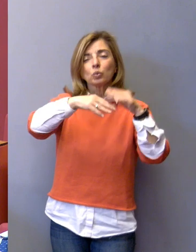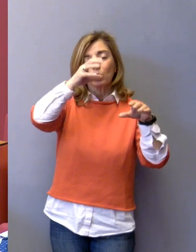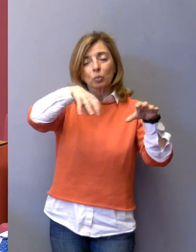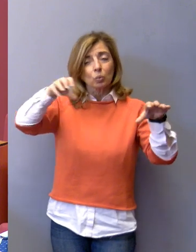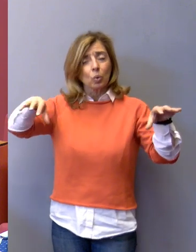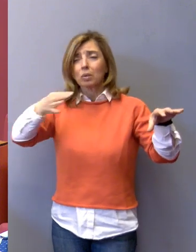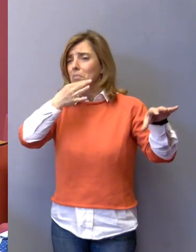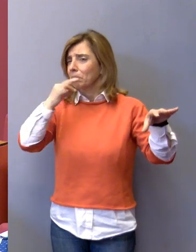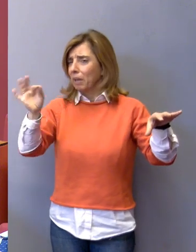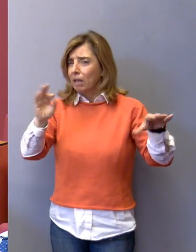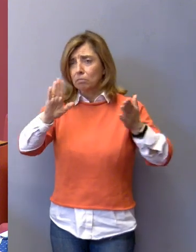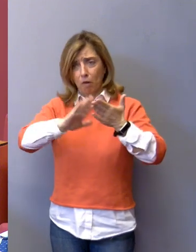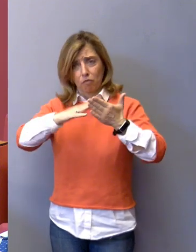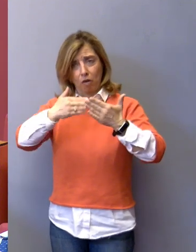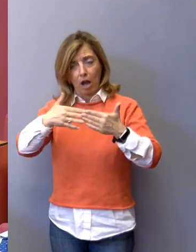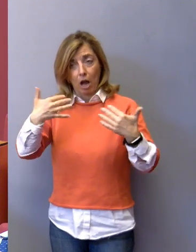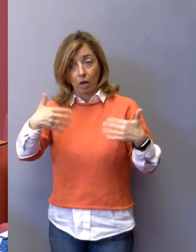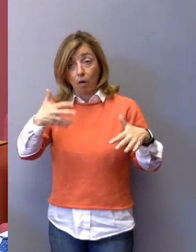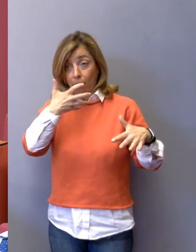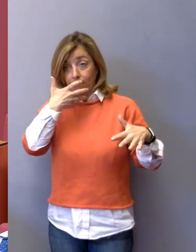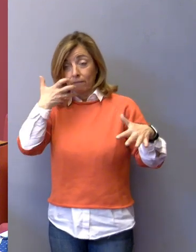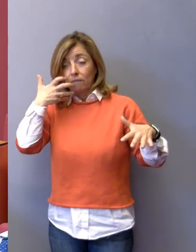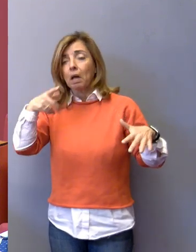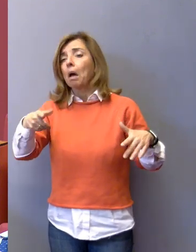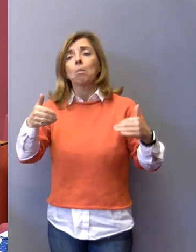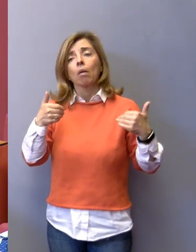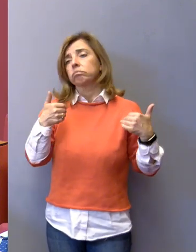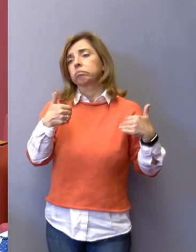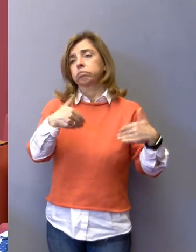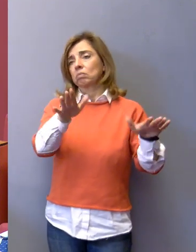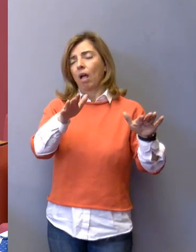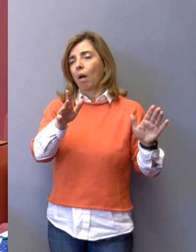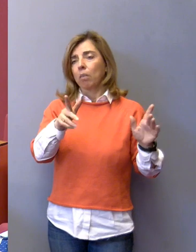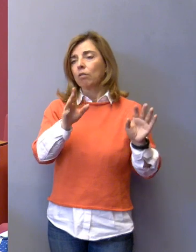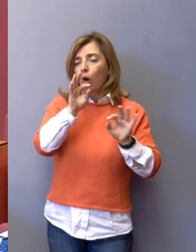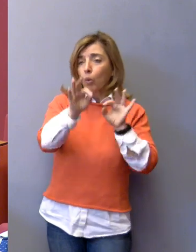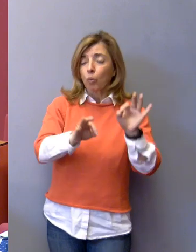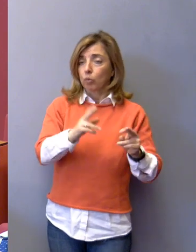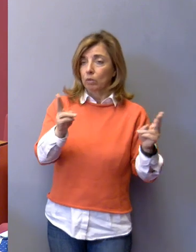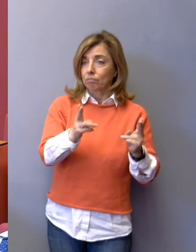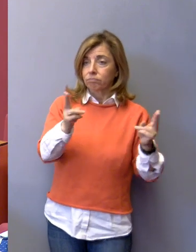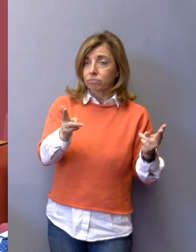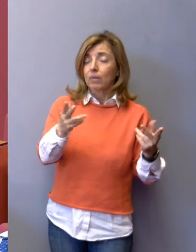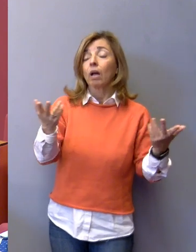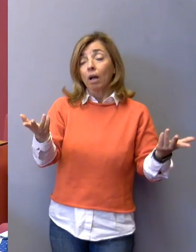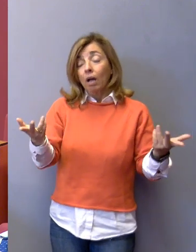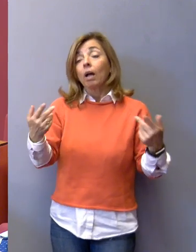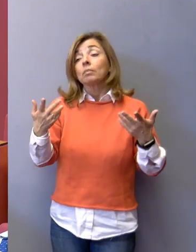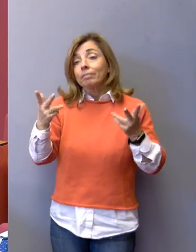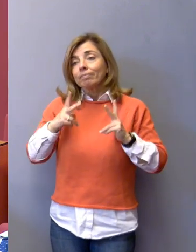all'incuria e questo non è accettabile non ci si può abituare E quindi ben venga se dalla giunta verranno aggiornamenti su questo